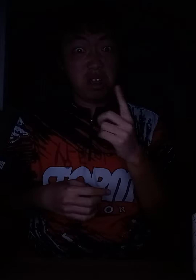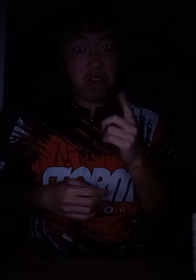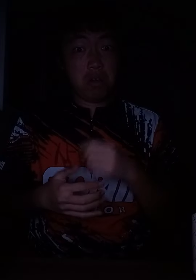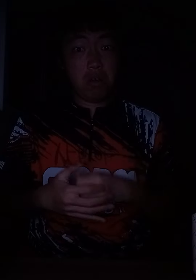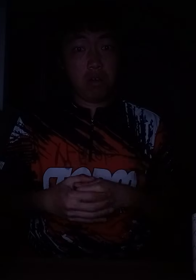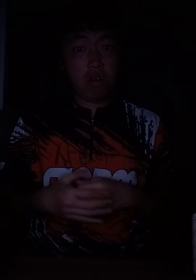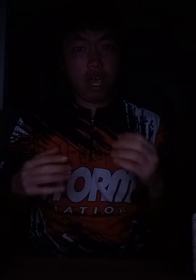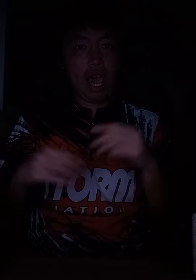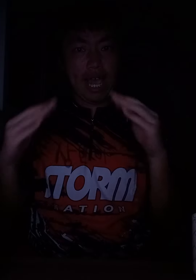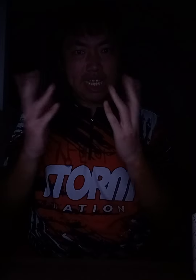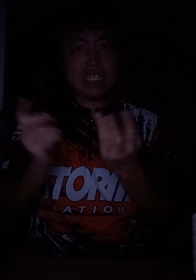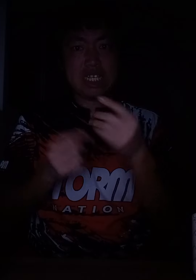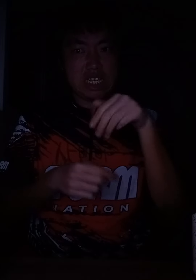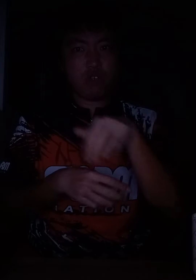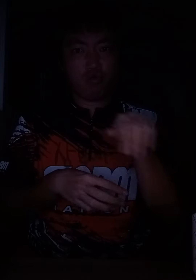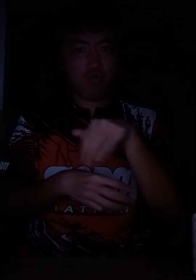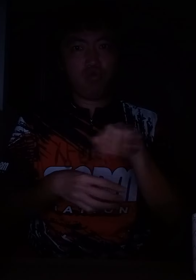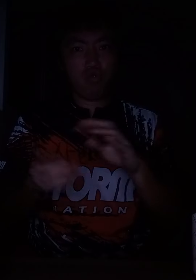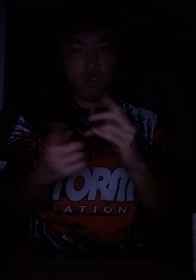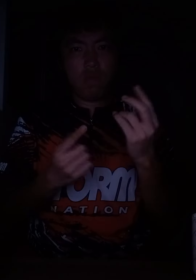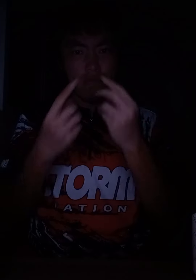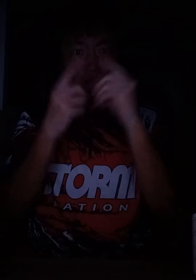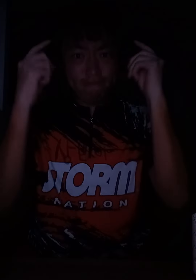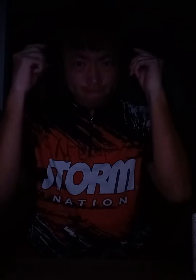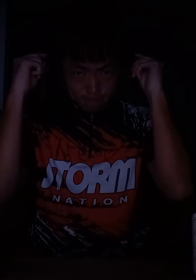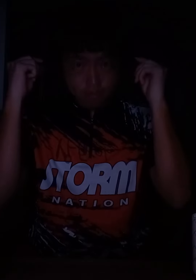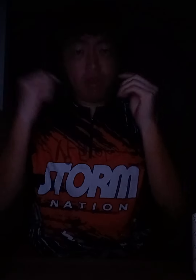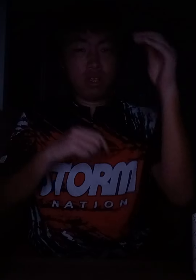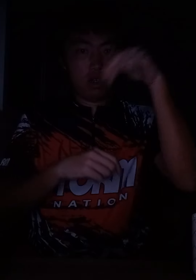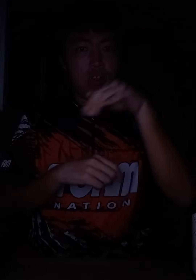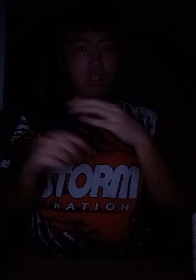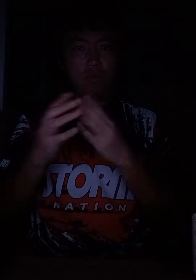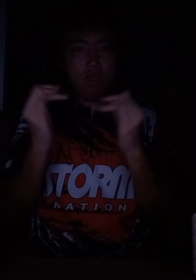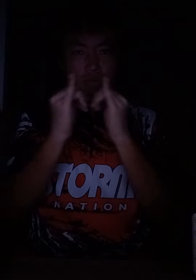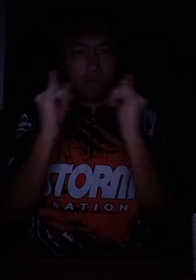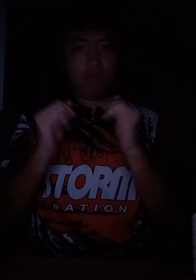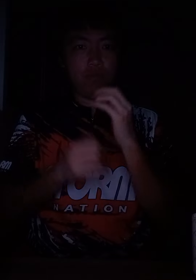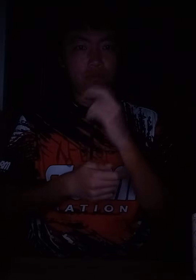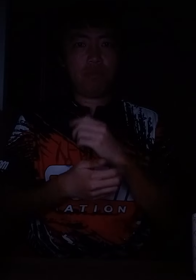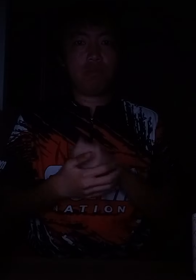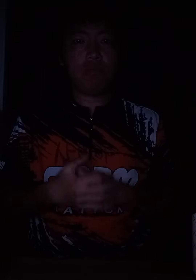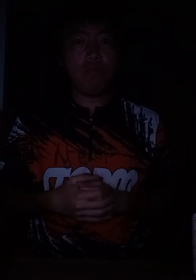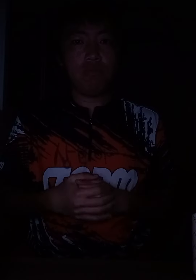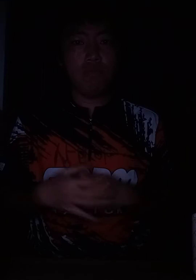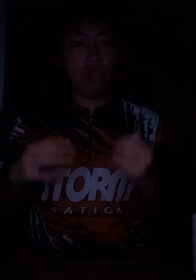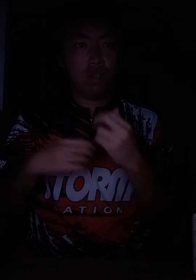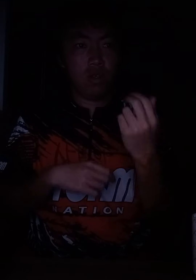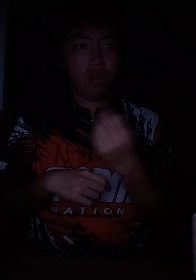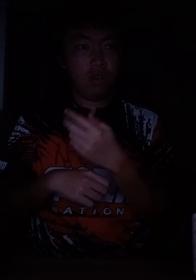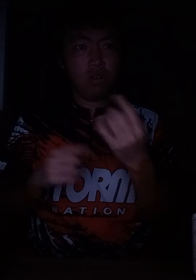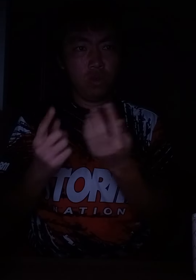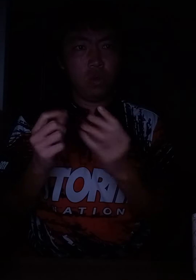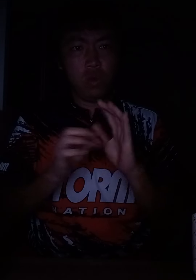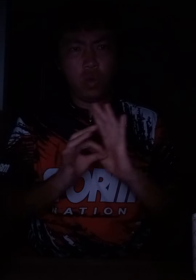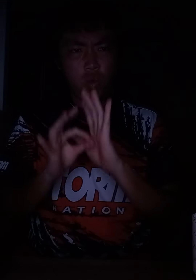유흥주점 직원 A씨가 정부 지침에 따라 마스크를 써달라고 말하자 벌어진 일입니다. 이유로서 코로나